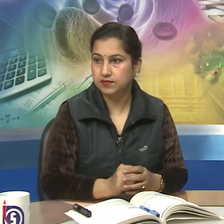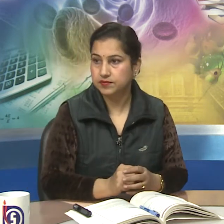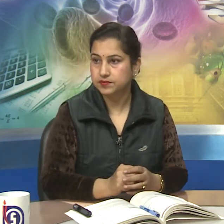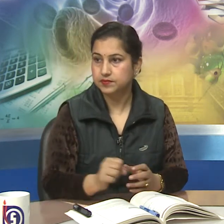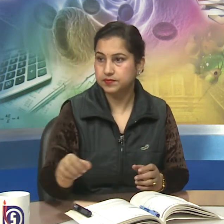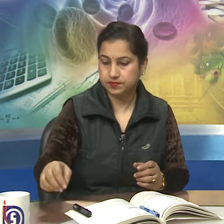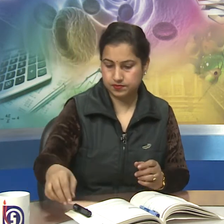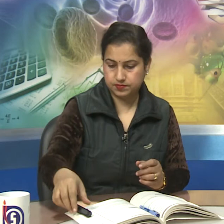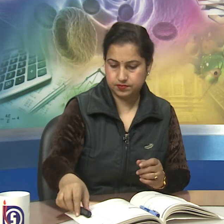है